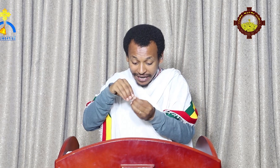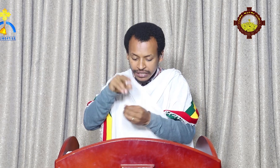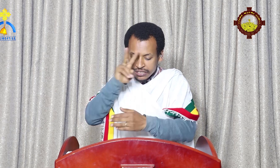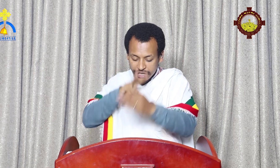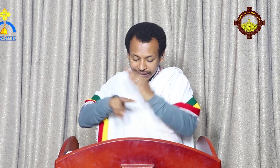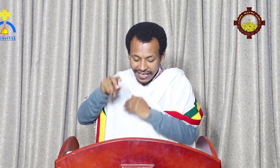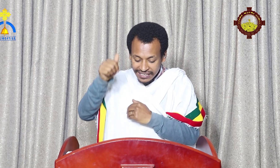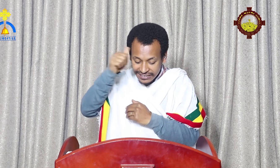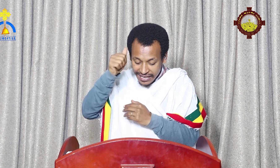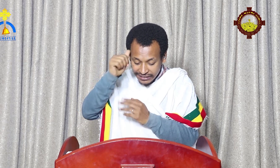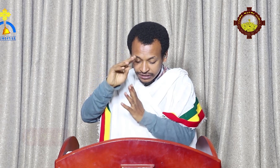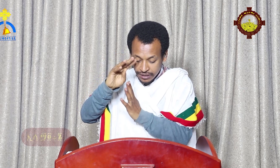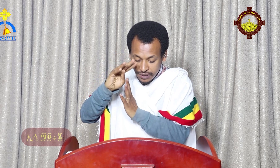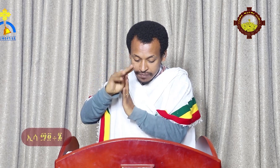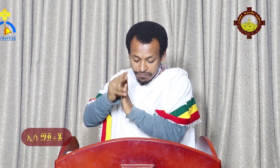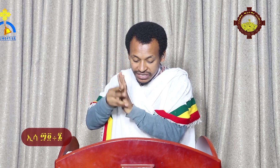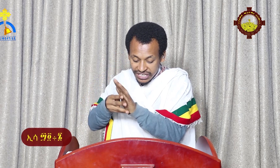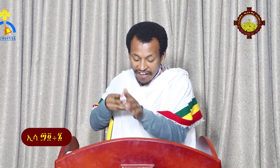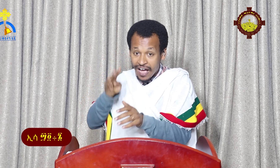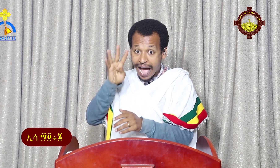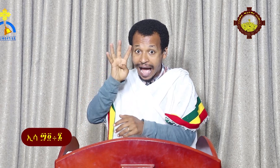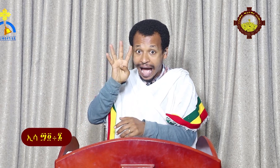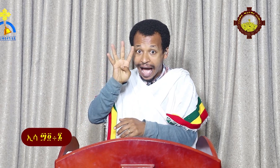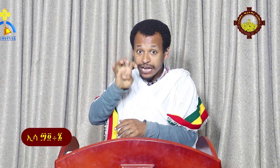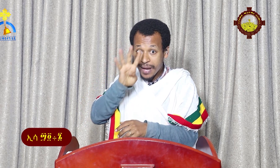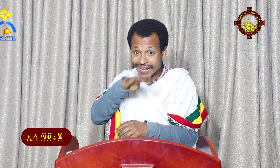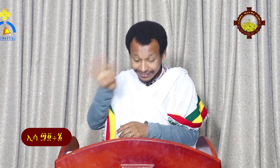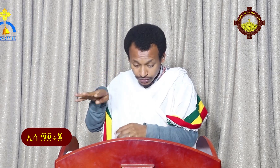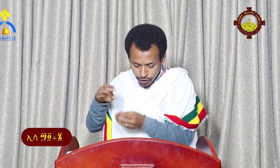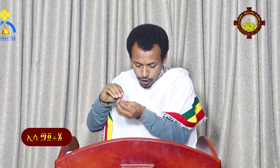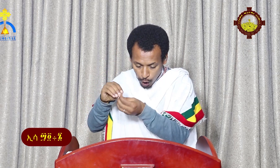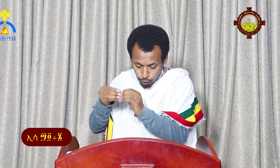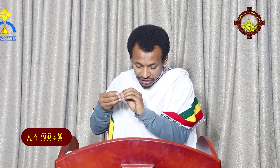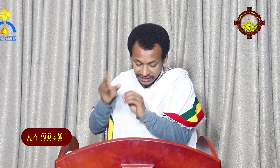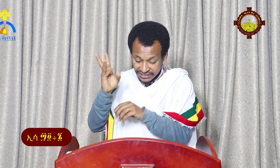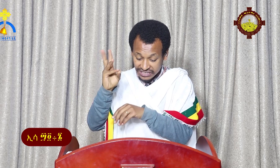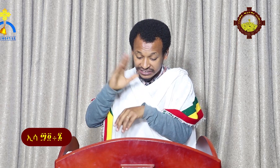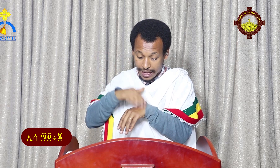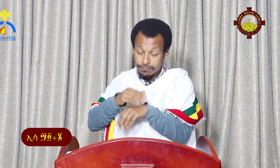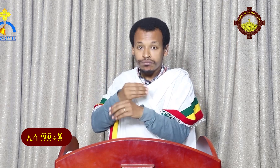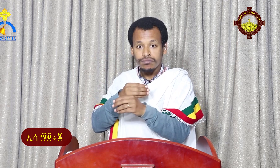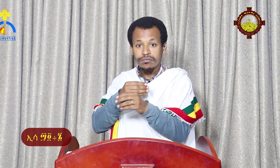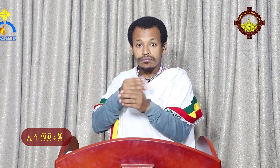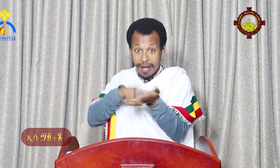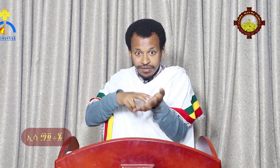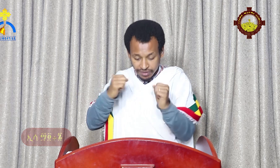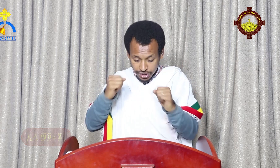በተጨማሪ ትንቢተ ኢሳይያስ ምዕራፍ 44 ከቁጥር 6 ላይ ማንበብ